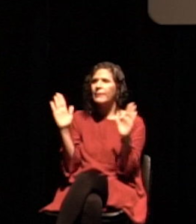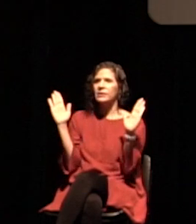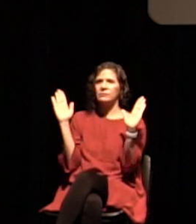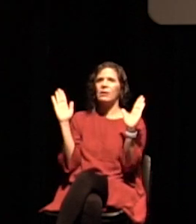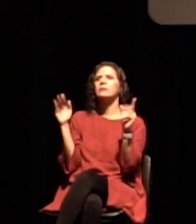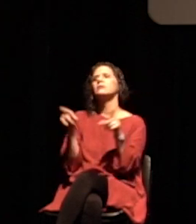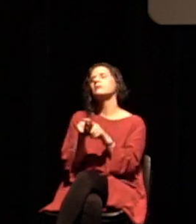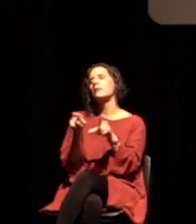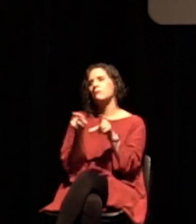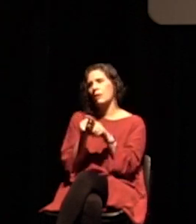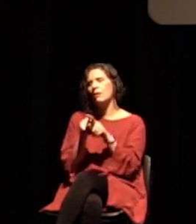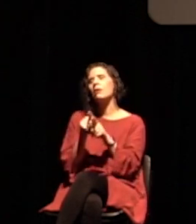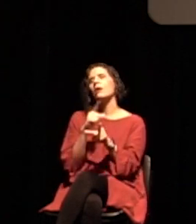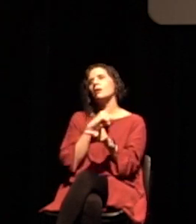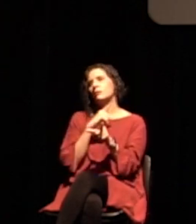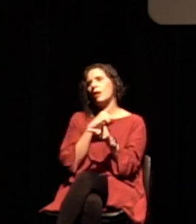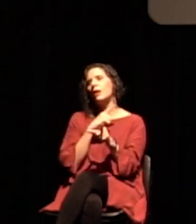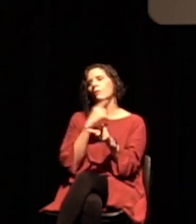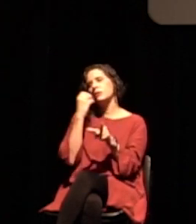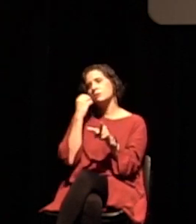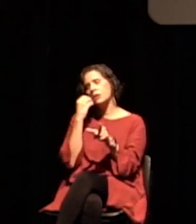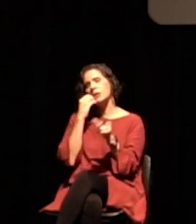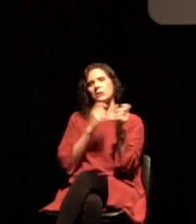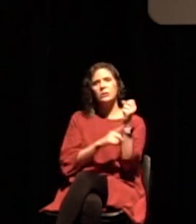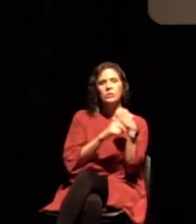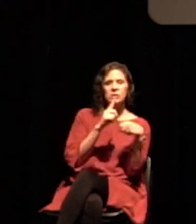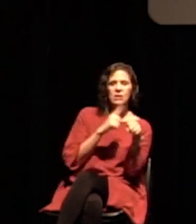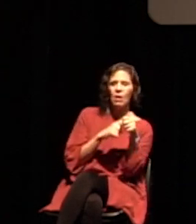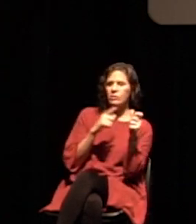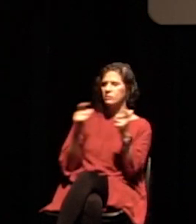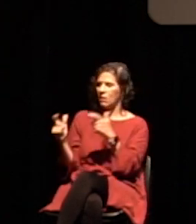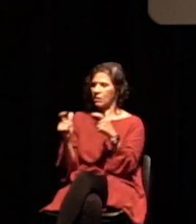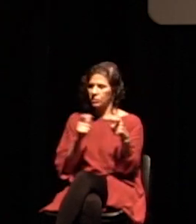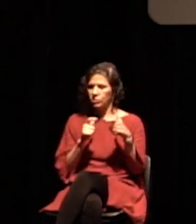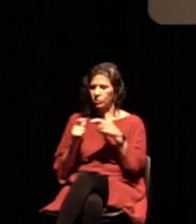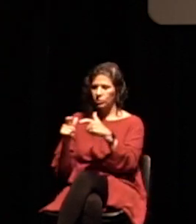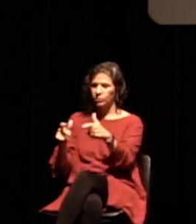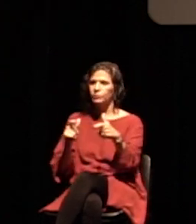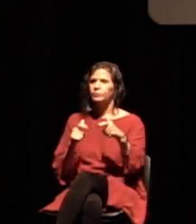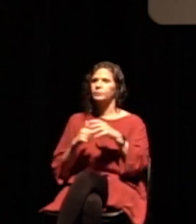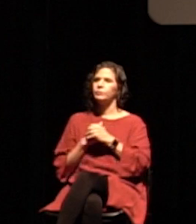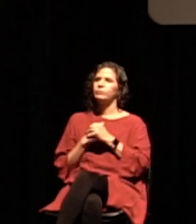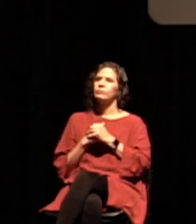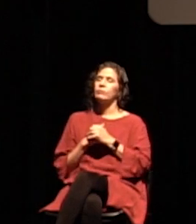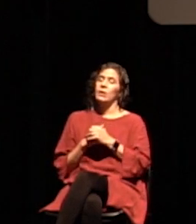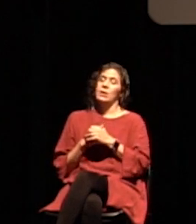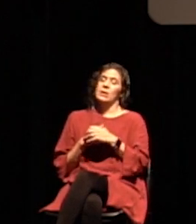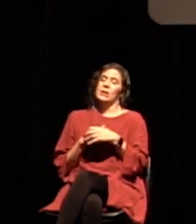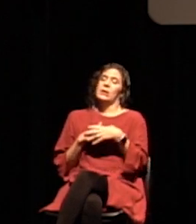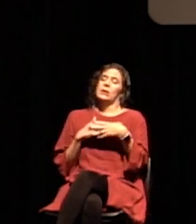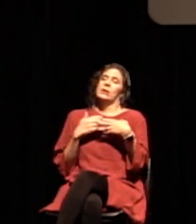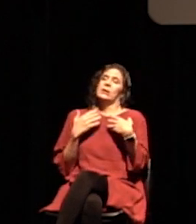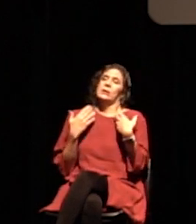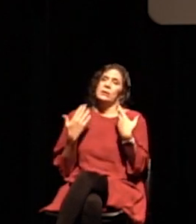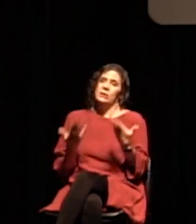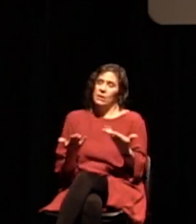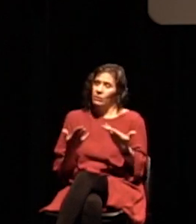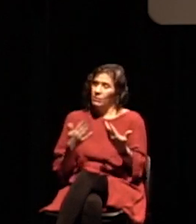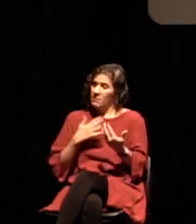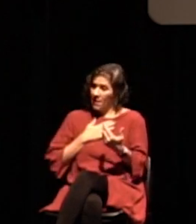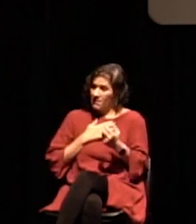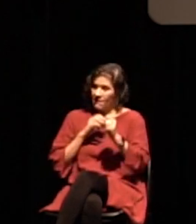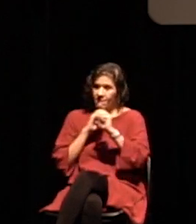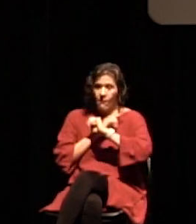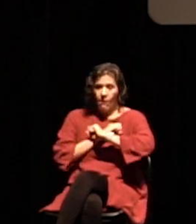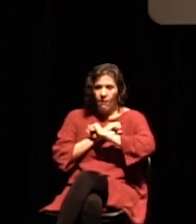ele constitui uma experiência social, o espaço como uma experiência social. Então, o que ficou muito claro para